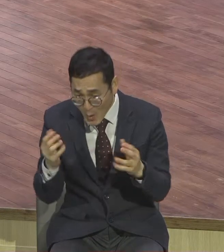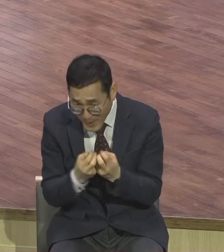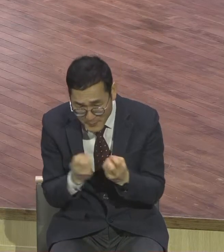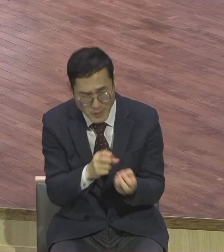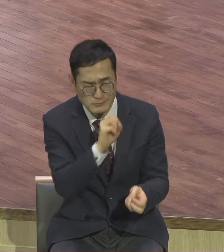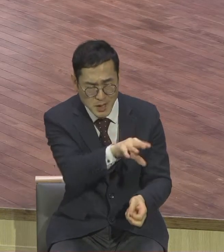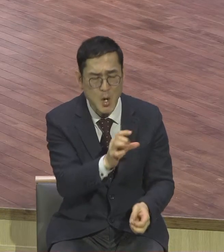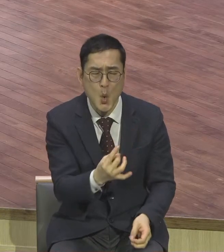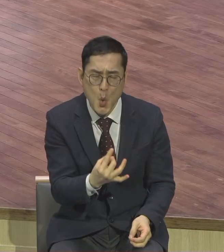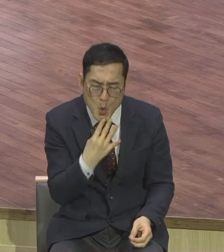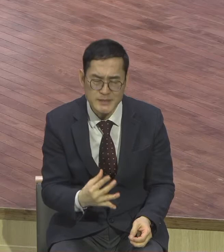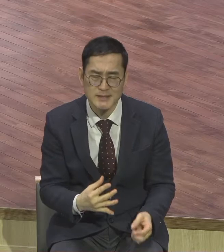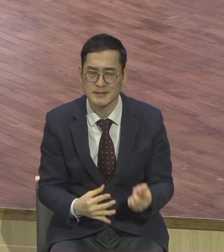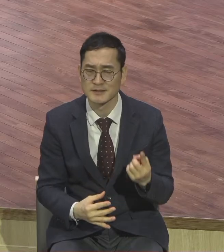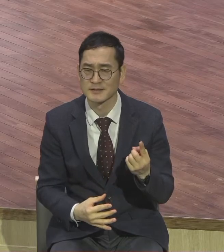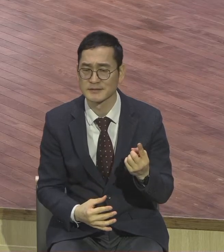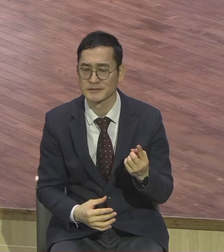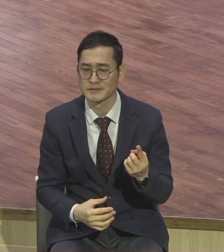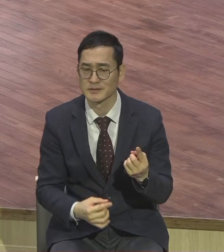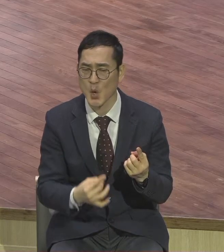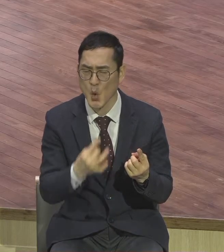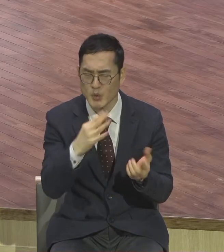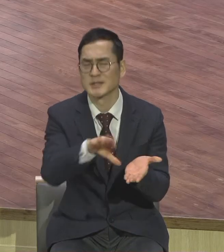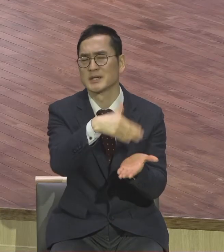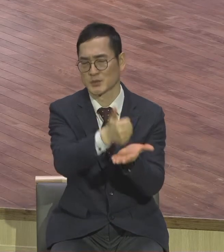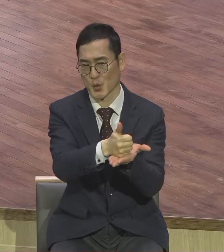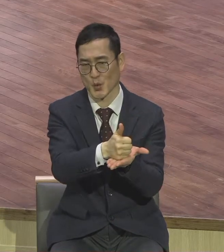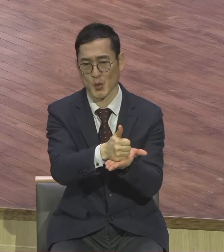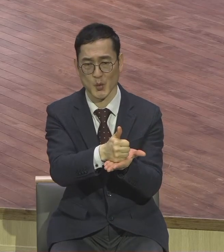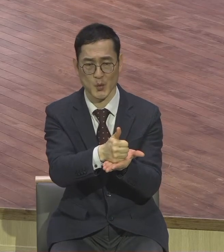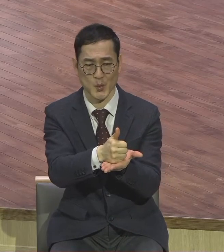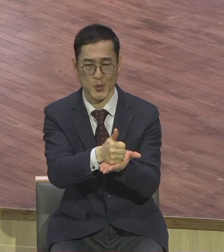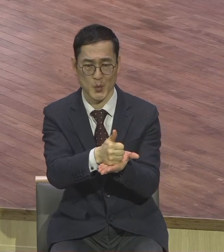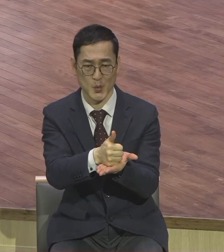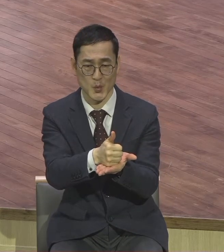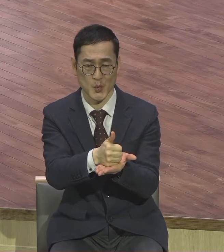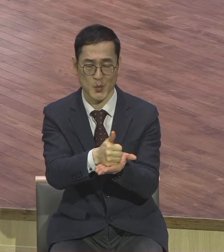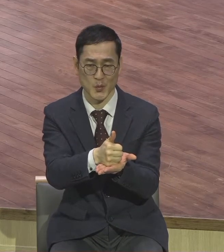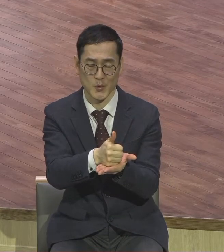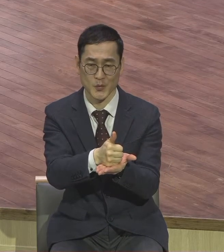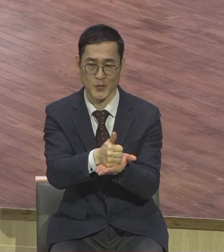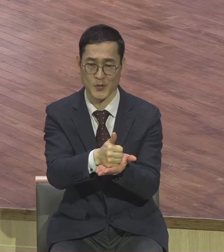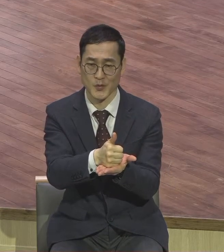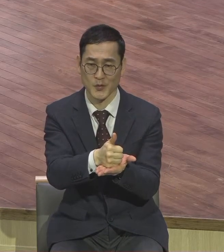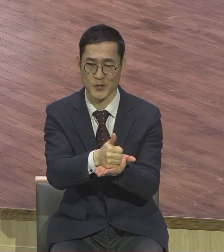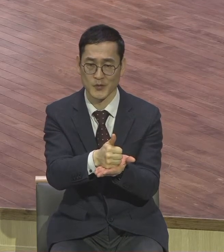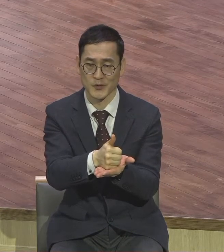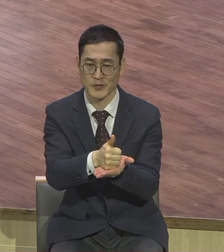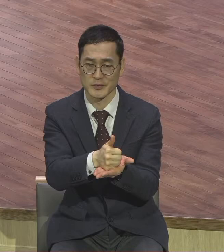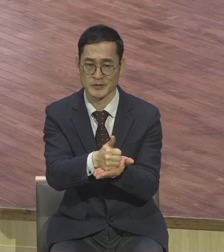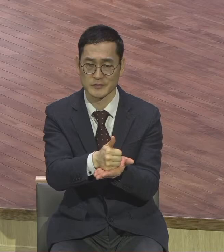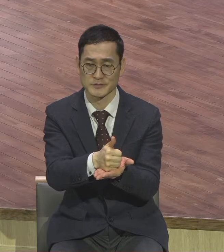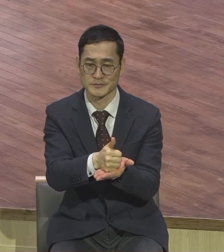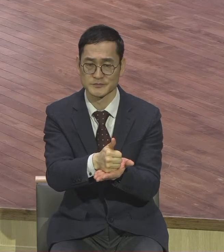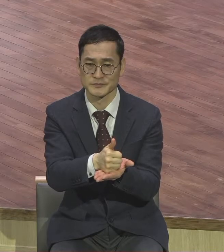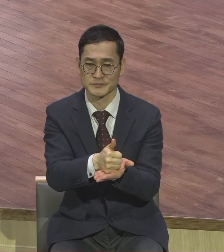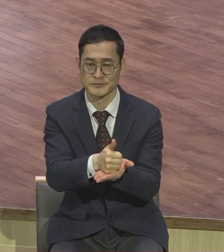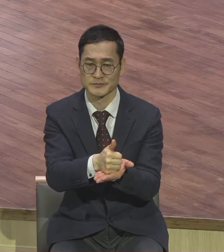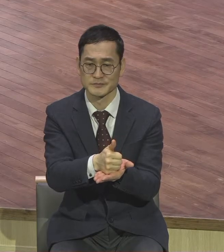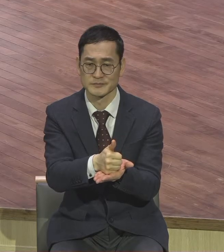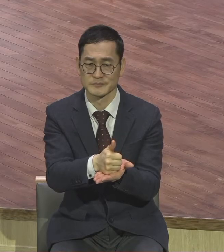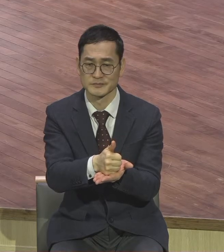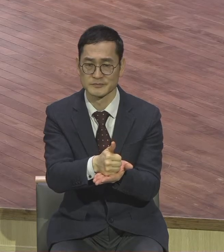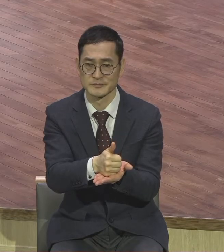사모직이라 유일성의 보금으로 충만한 여러분 앞에 무릎을 꿀 수밖에 없는